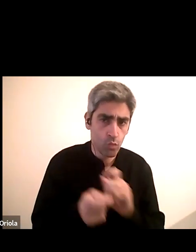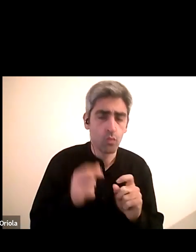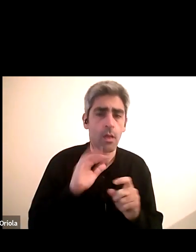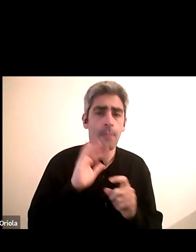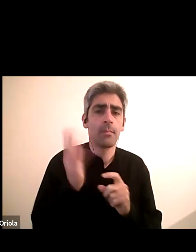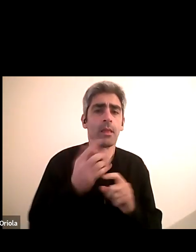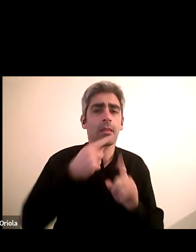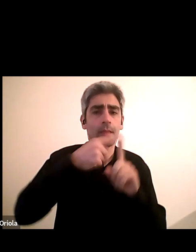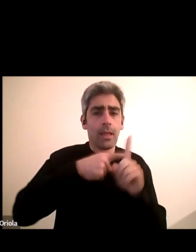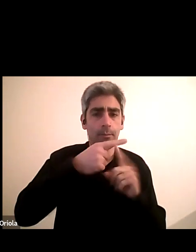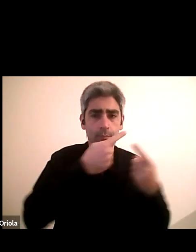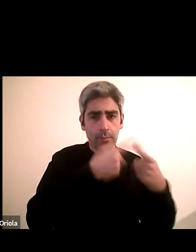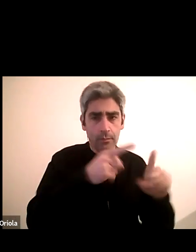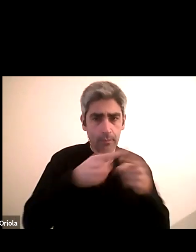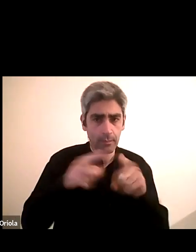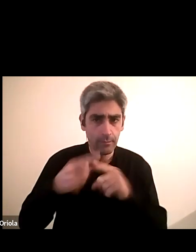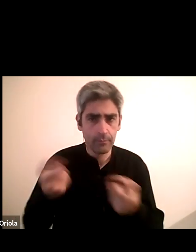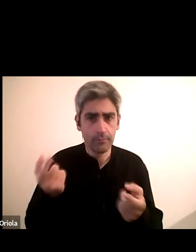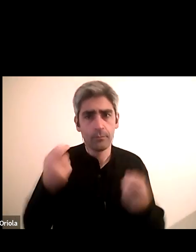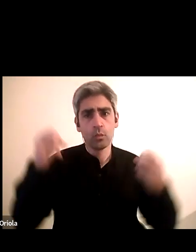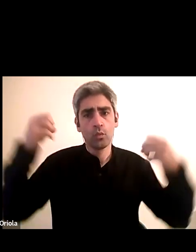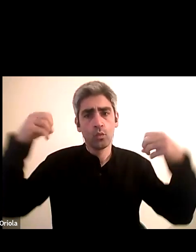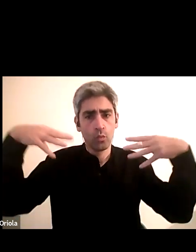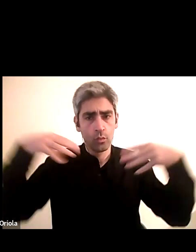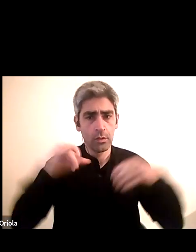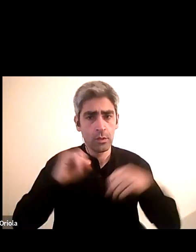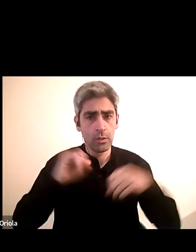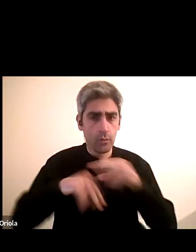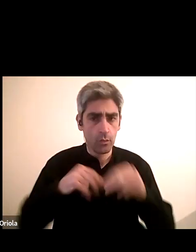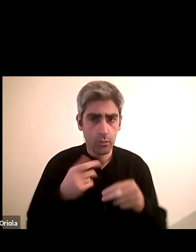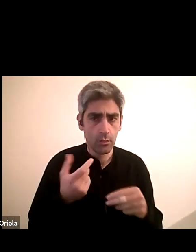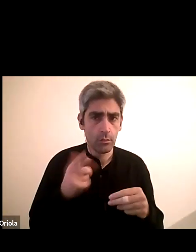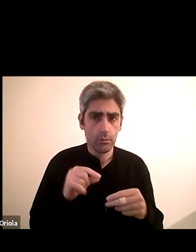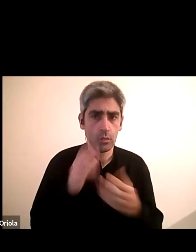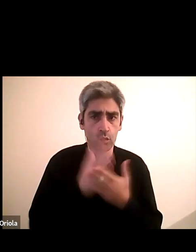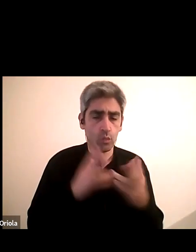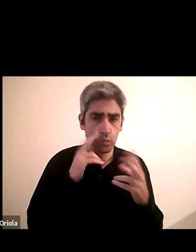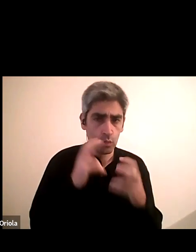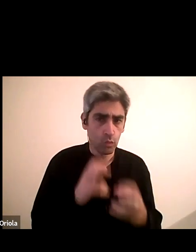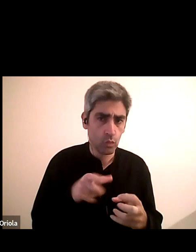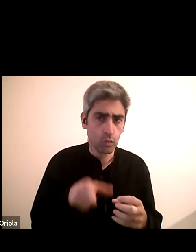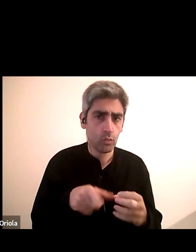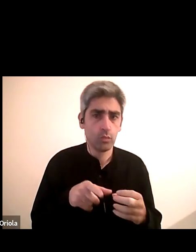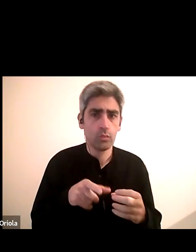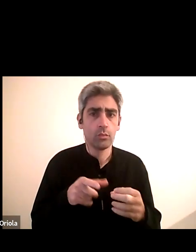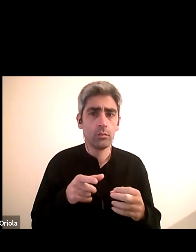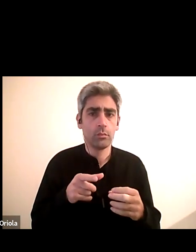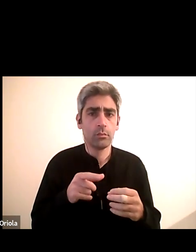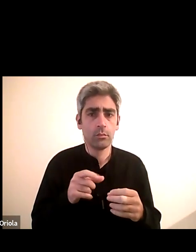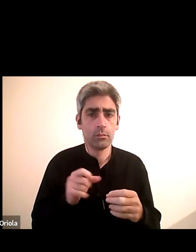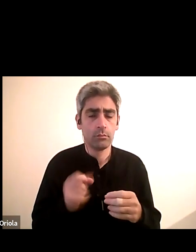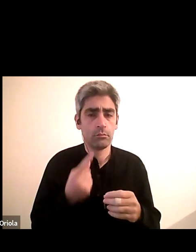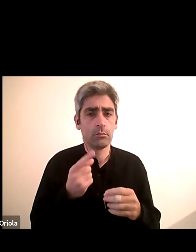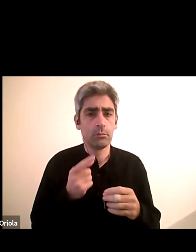a ter diferenças. A iluminação é inovadora, até por força de estudos pioneiros